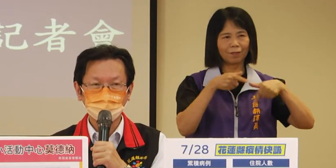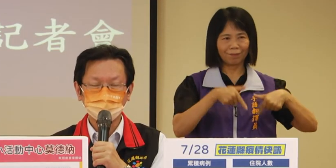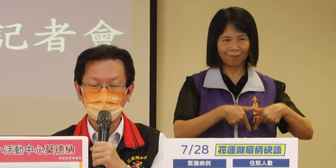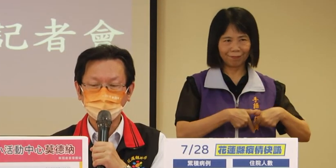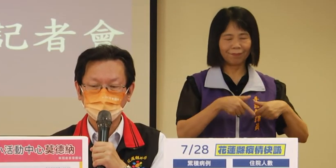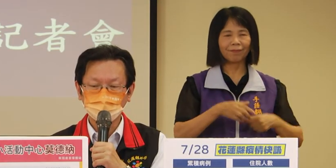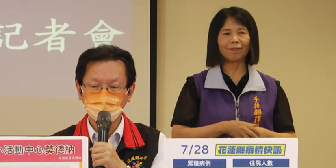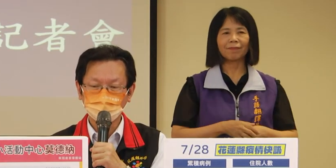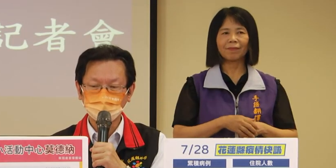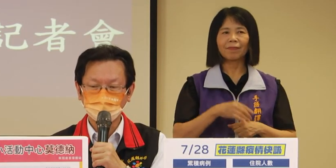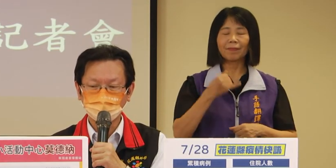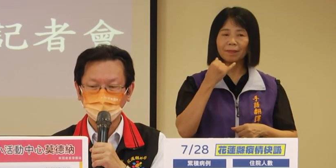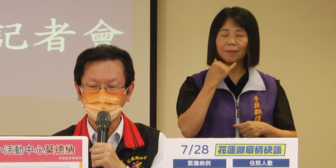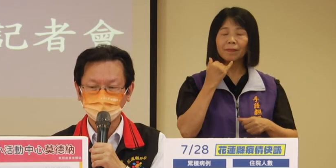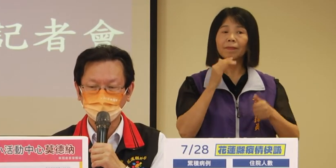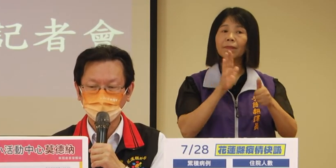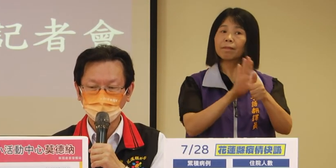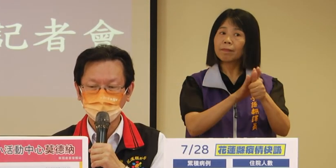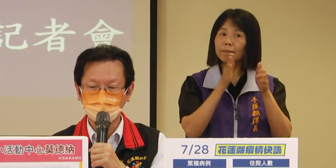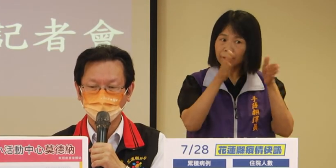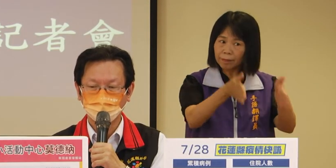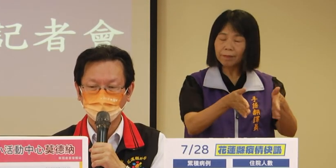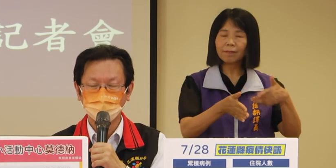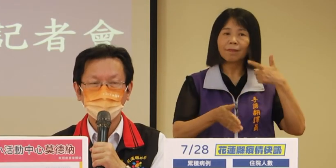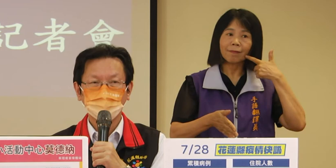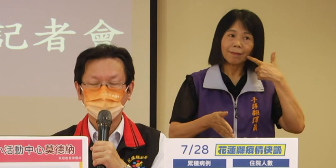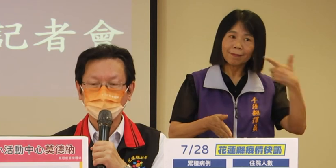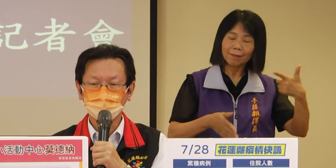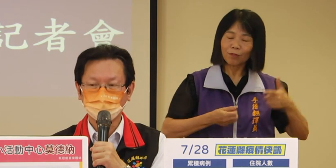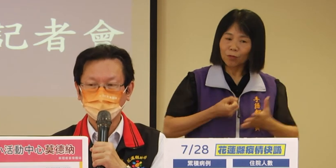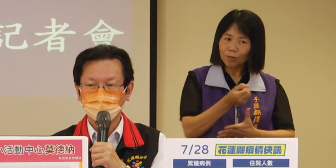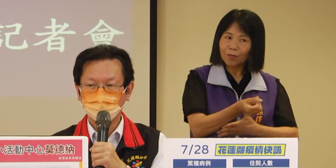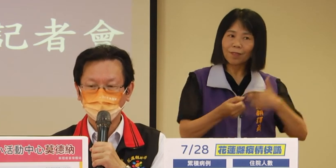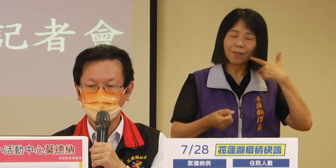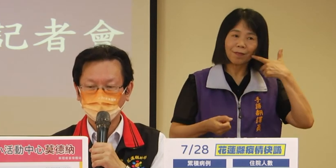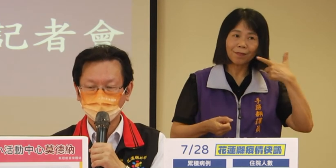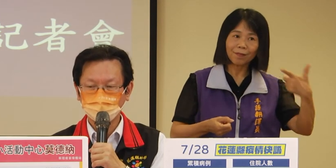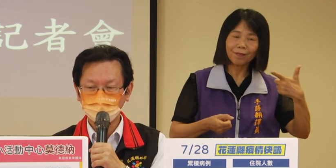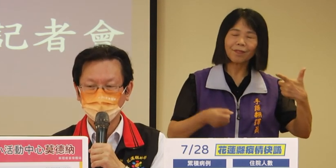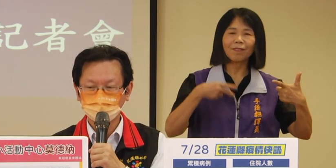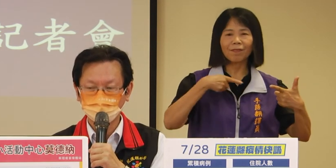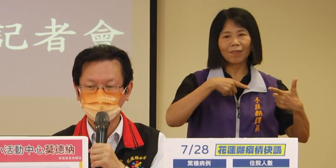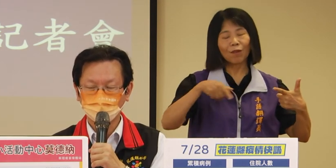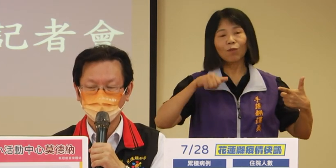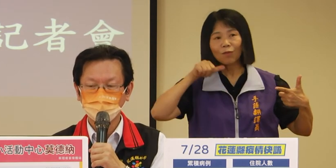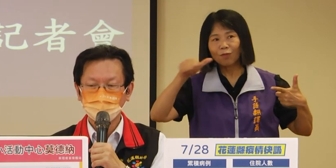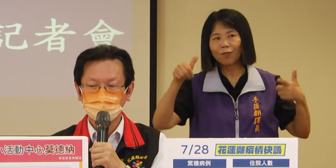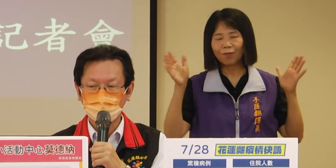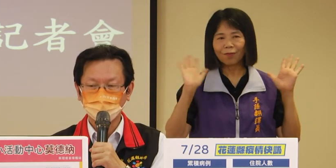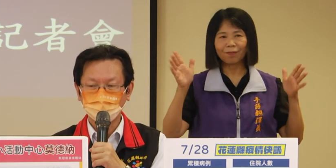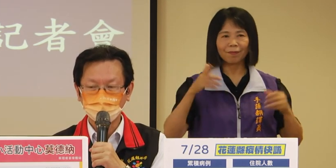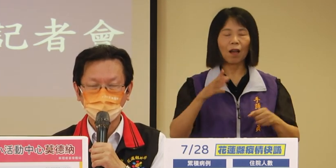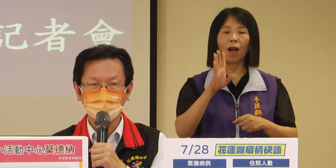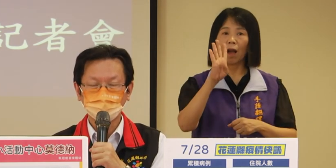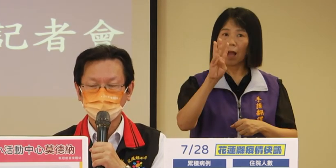可以帮忙6个月到5岁的婴幼儿哈、来做莫德纳的疫苗接种哈、